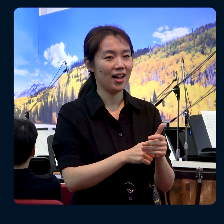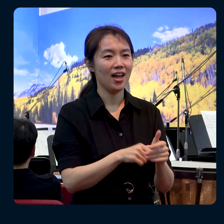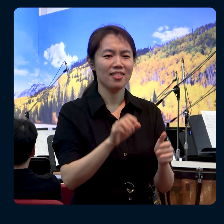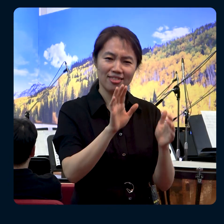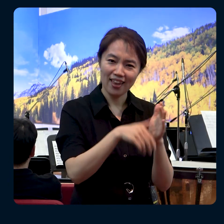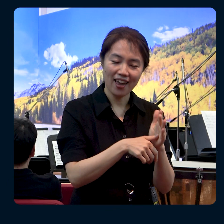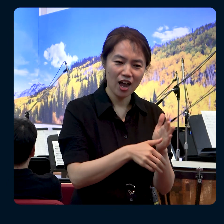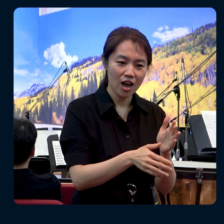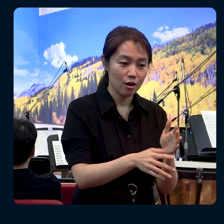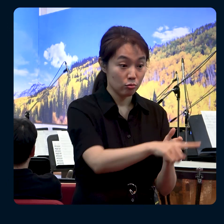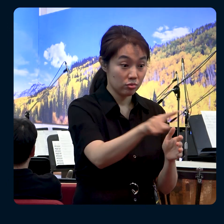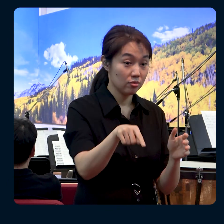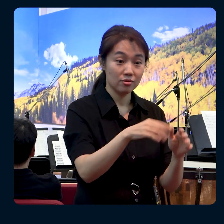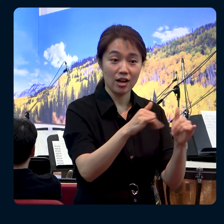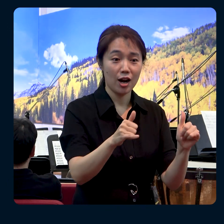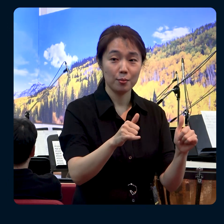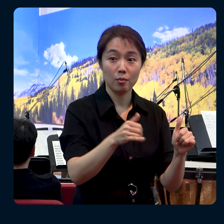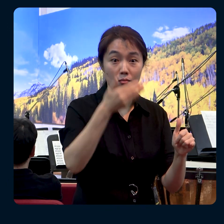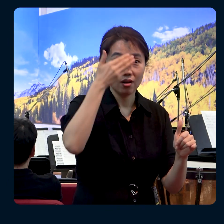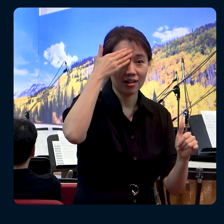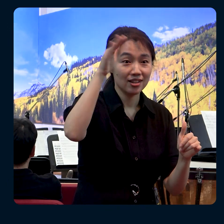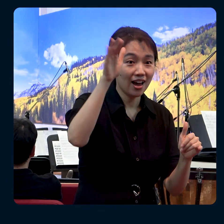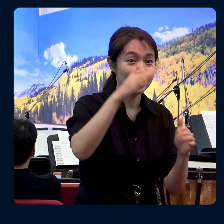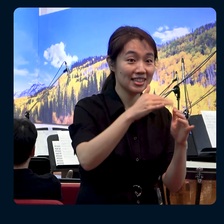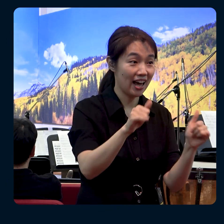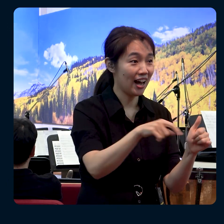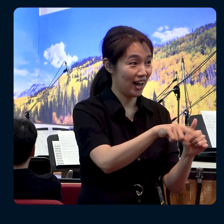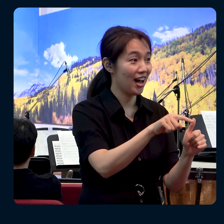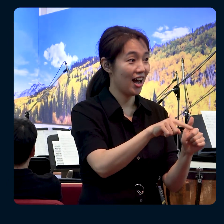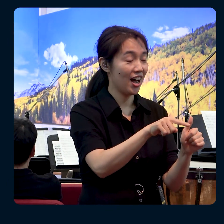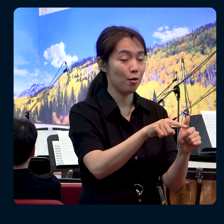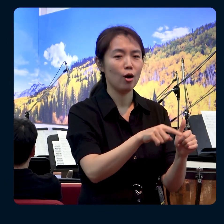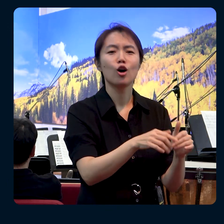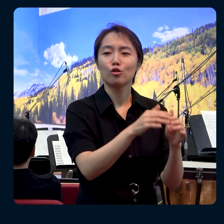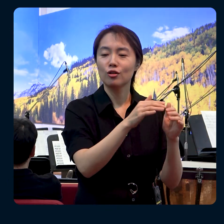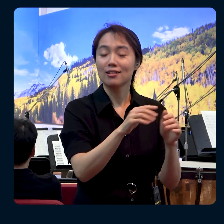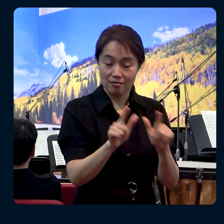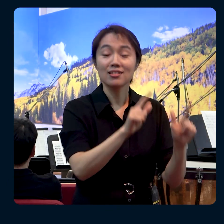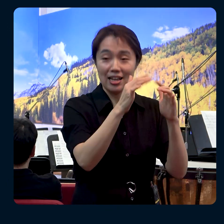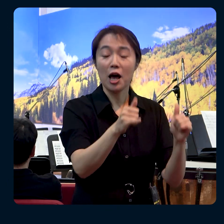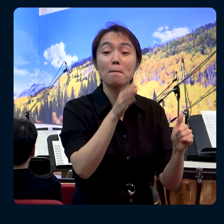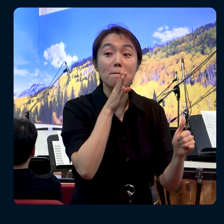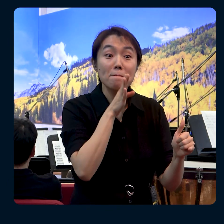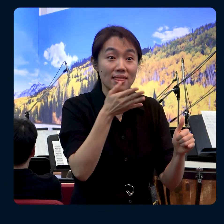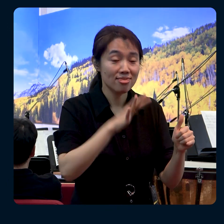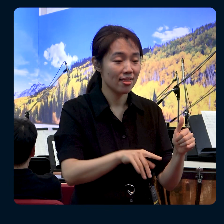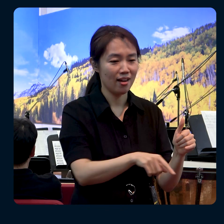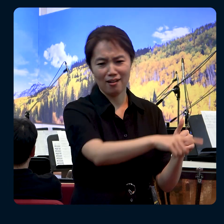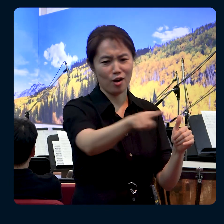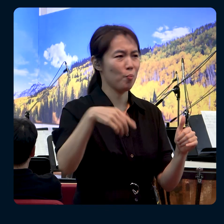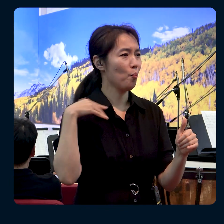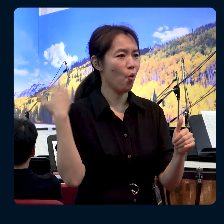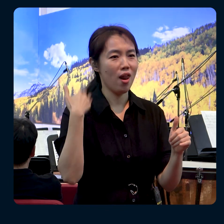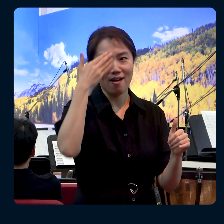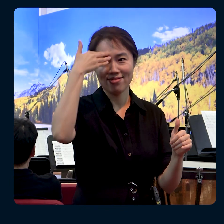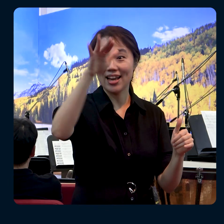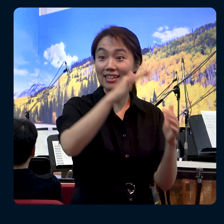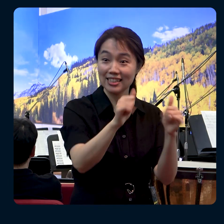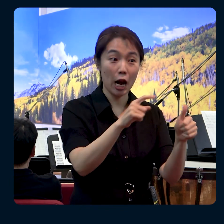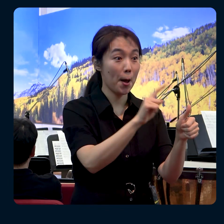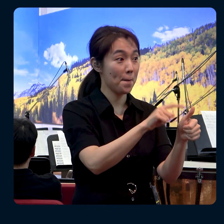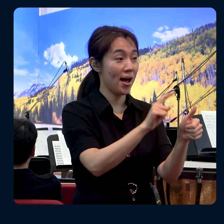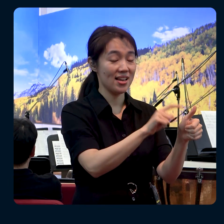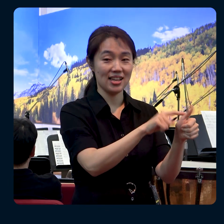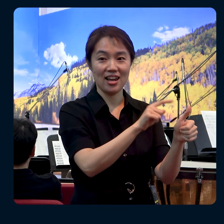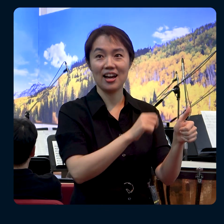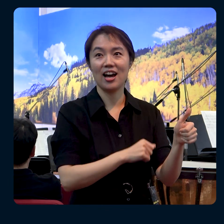모르는, 거기 처음 나온 주민은 맞다고 그래요. 거기 사는 사람이. 그런데 아무도 몰라 누군지. 어떤 남자